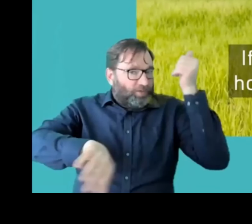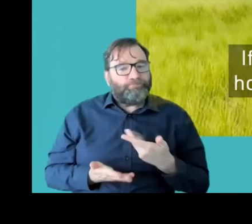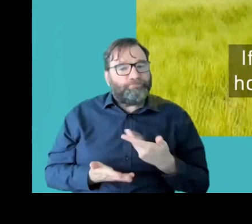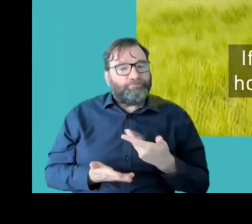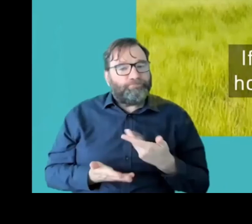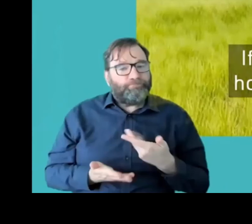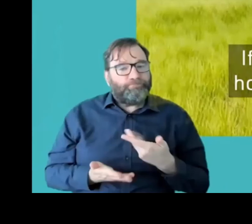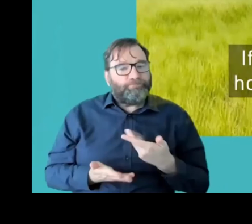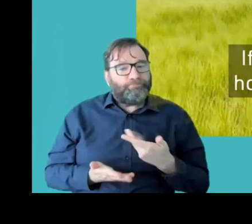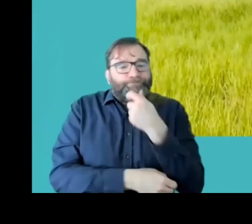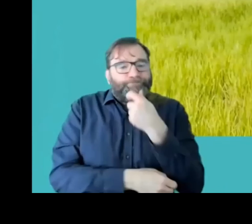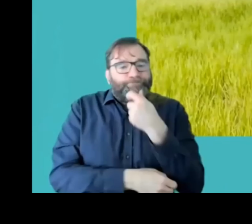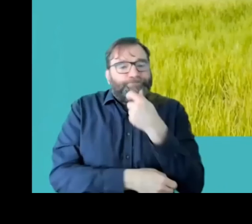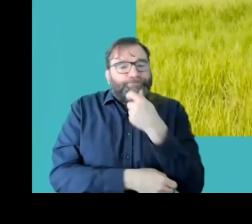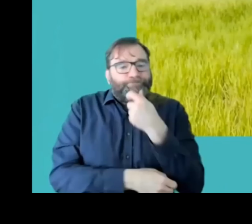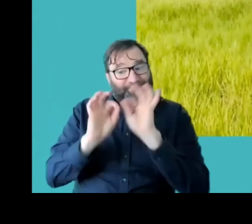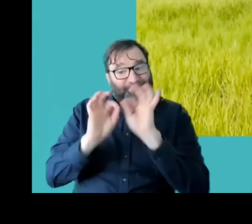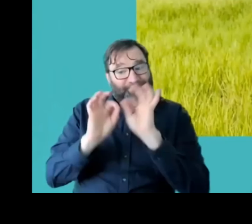Kênh Ghiền Mì